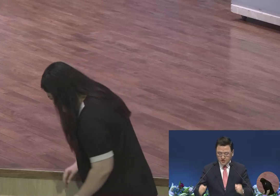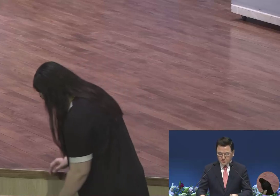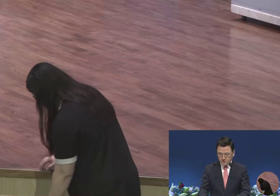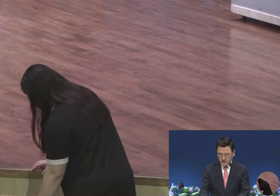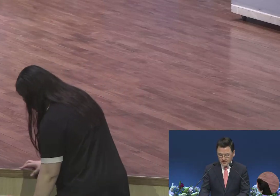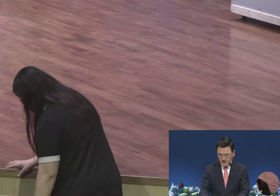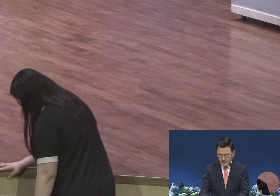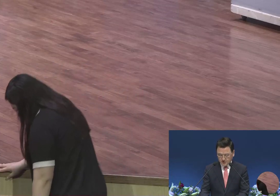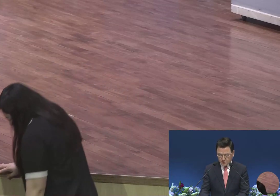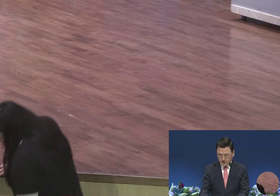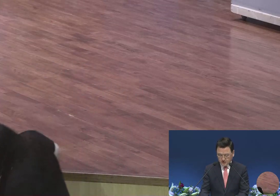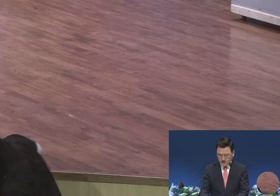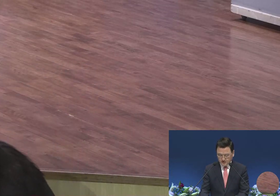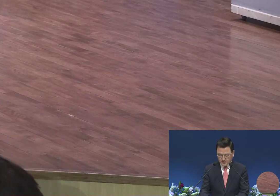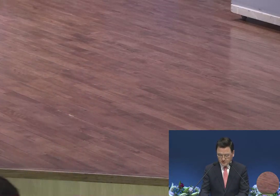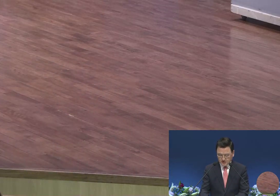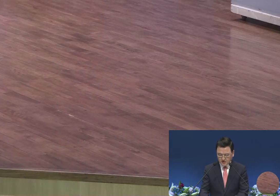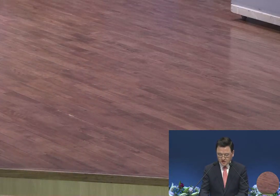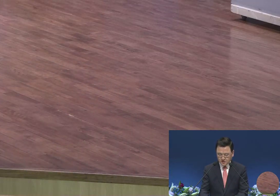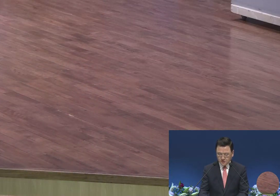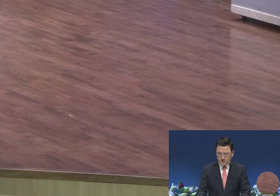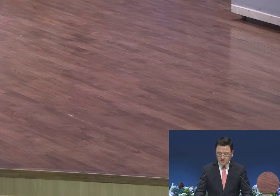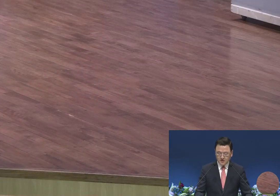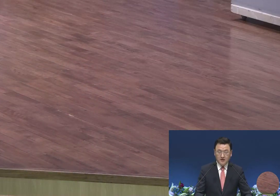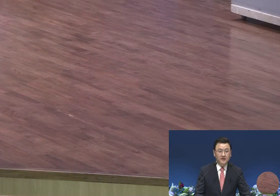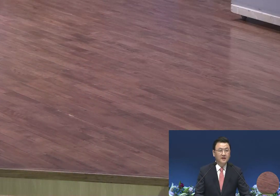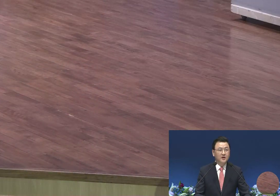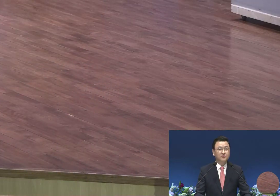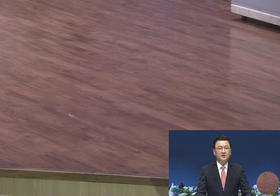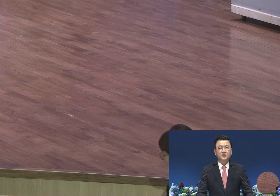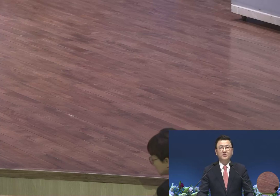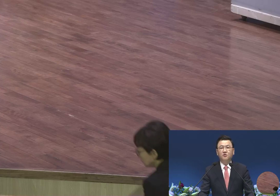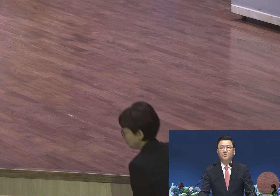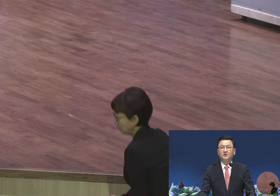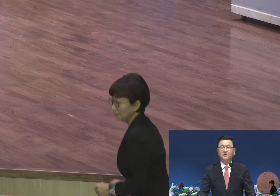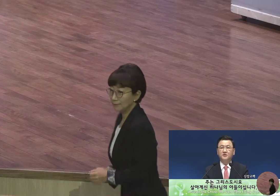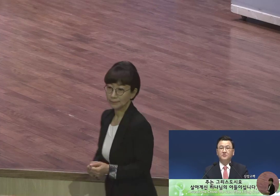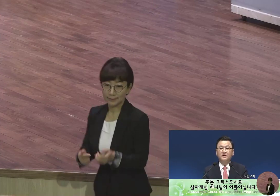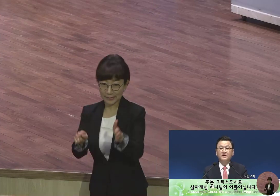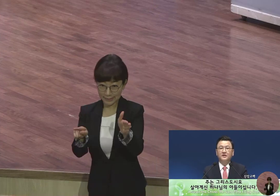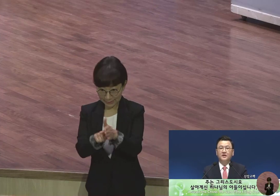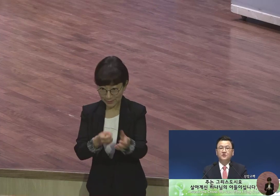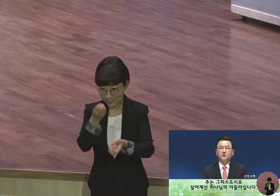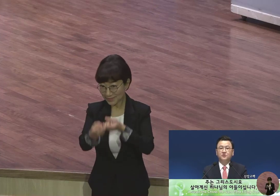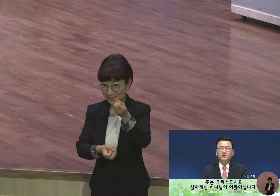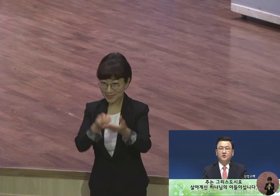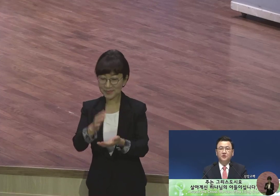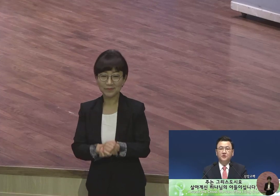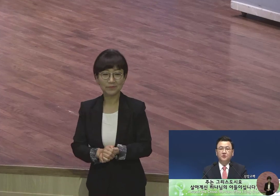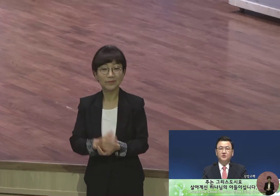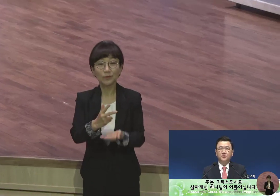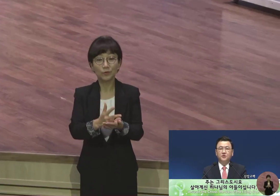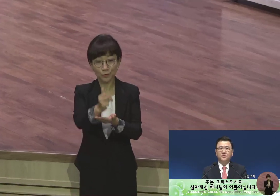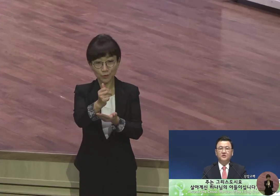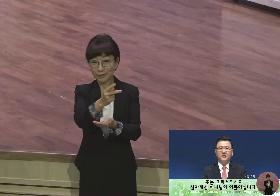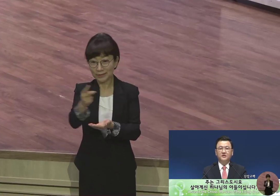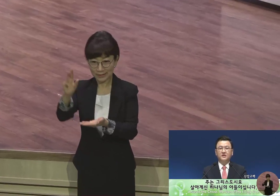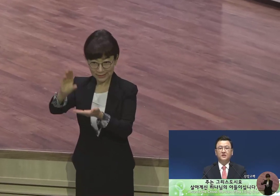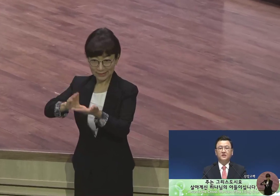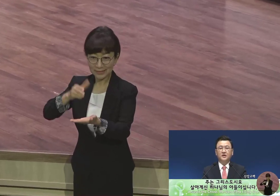보내놓은 찬양이었습니다. 그리스도의 사랑은 하나님의 사랑은 영원하십니다. 우리 같이 신앙 고백 드리겠습니다. 주는